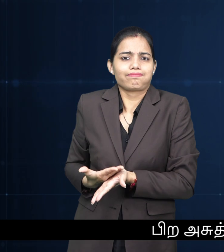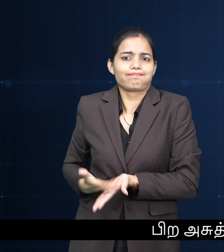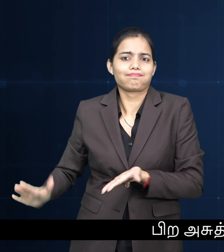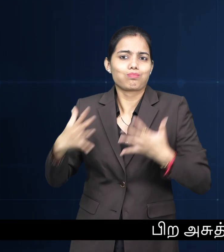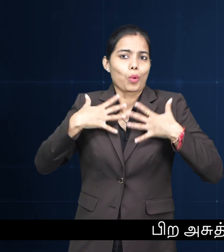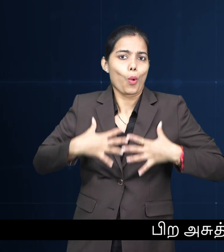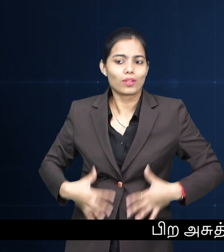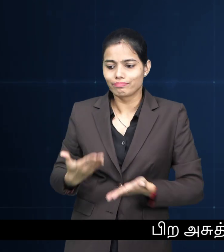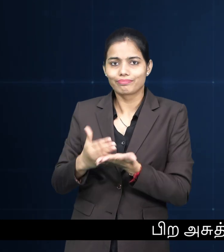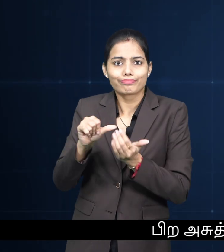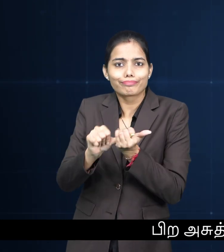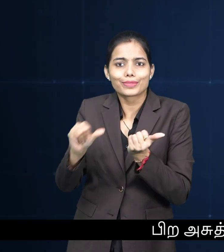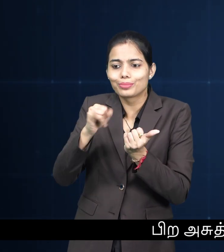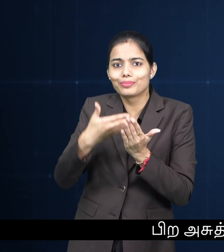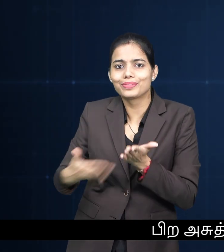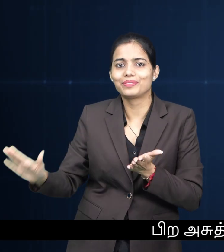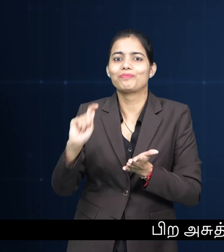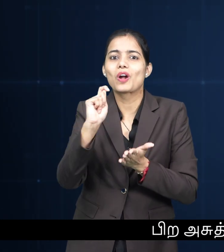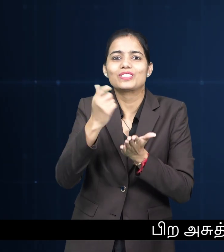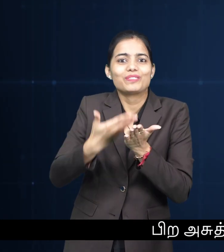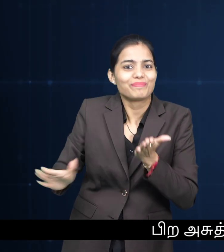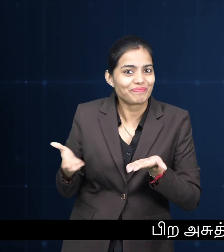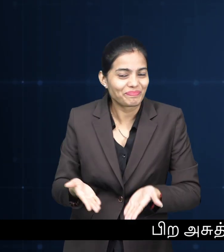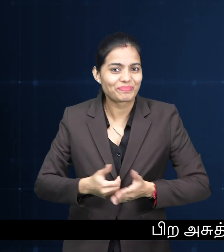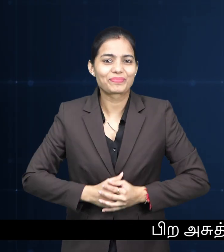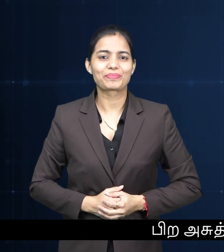பிற அசுத்தங்களை நீக்குகிறது.